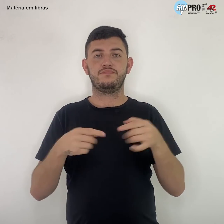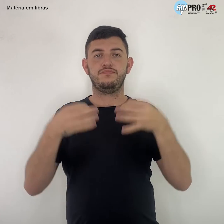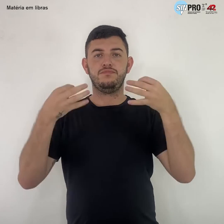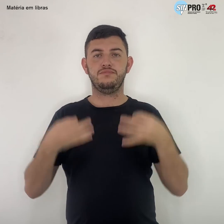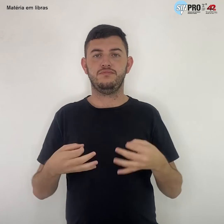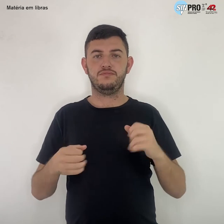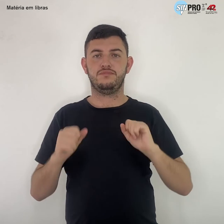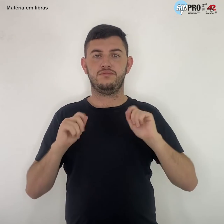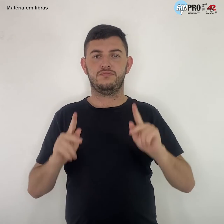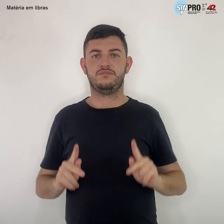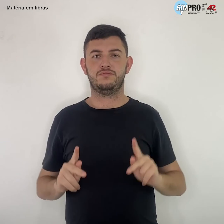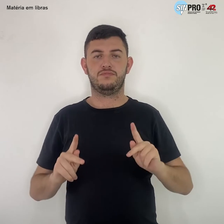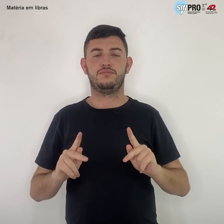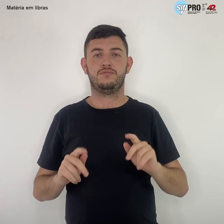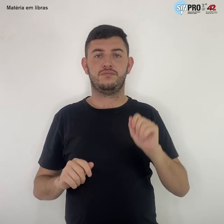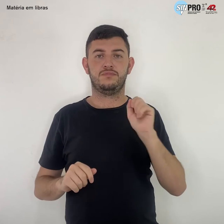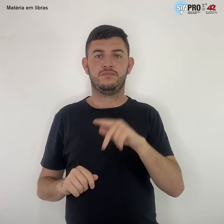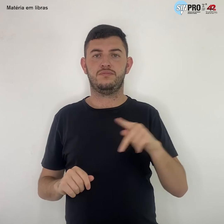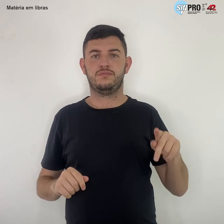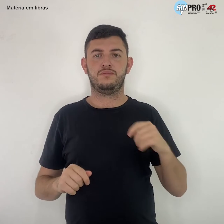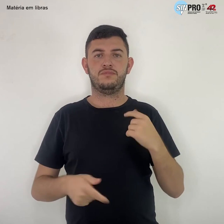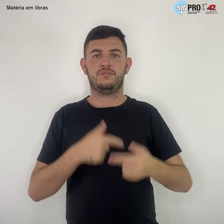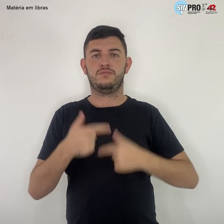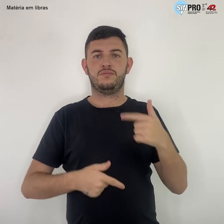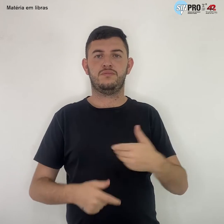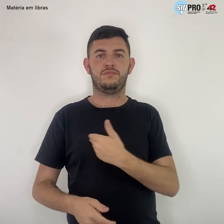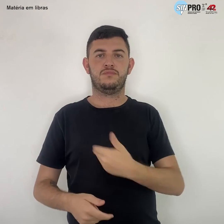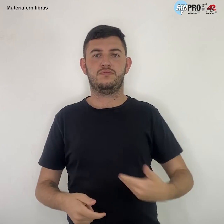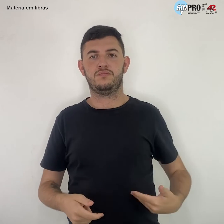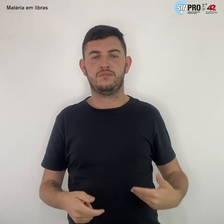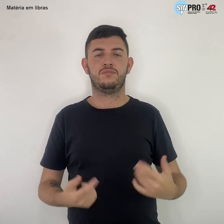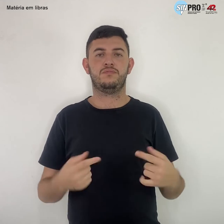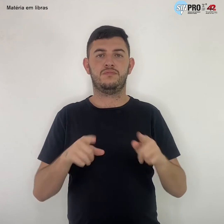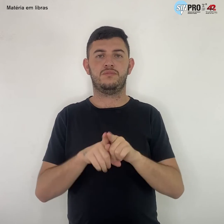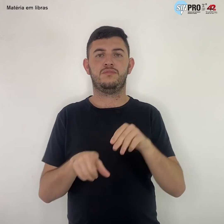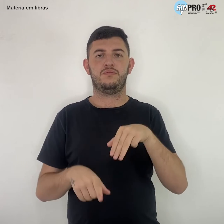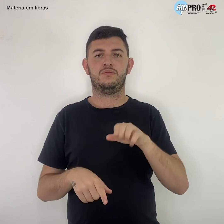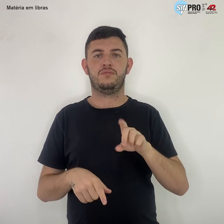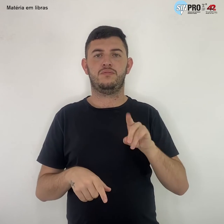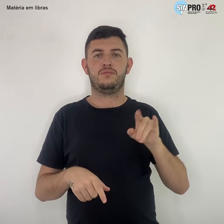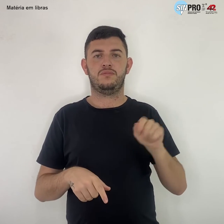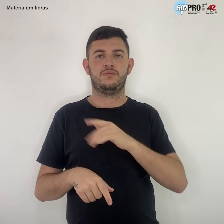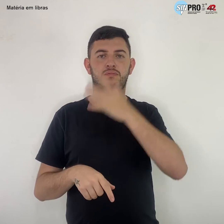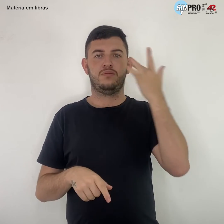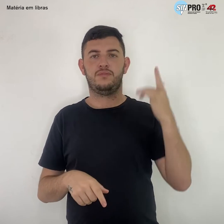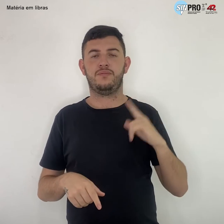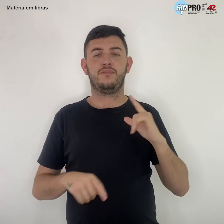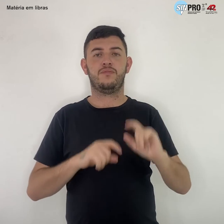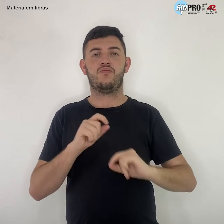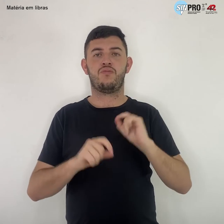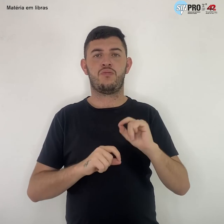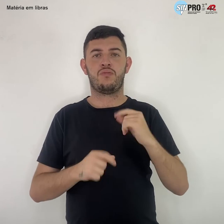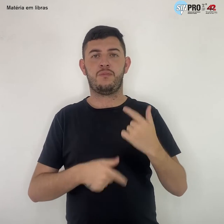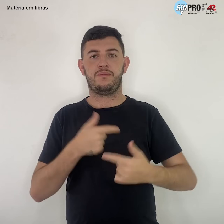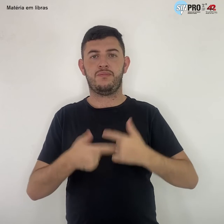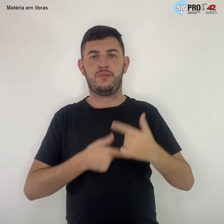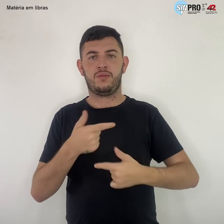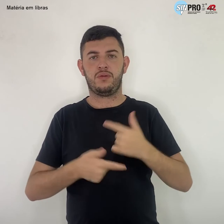docentes no Serviço Público Federal e na média para quem leciona em regime